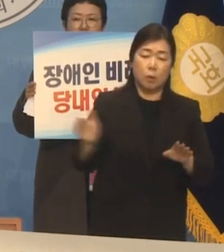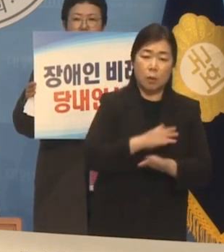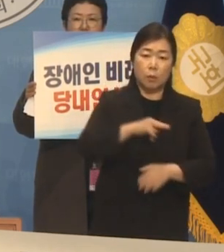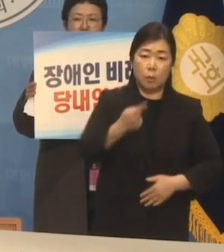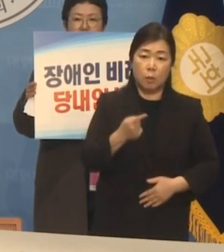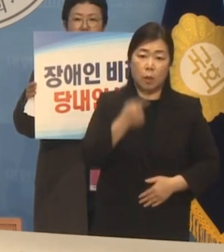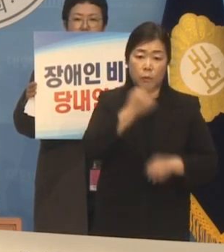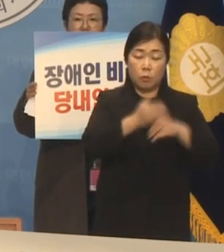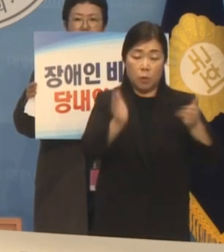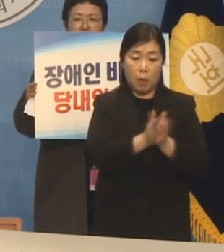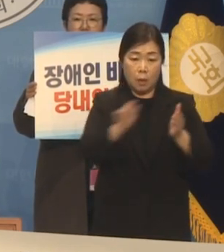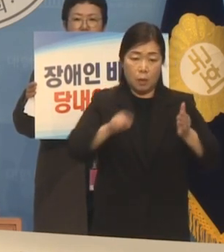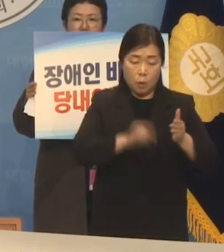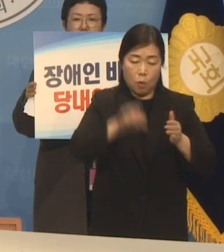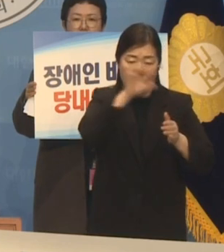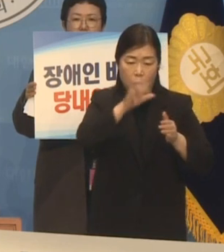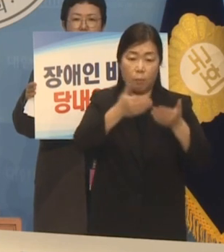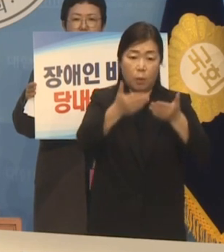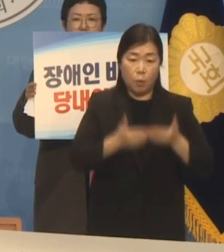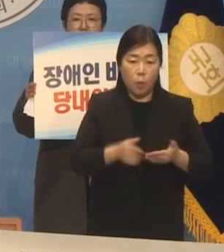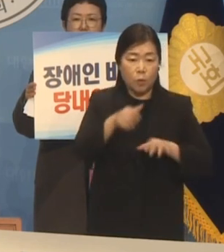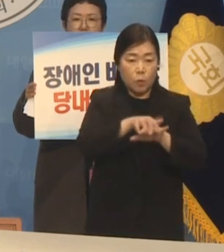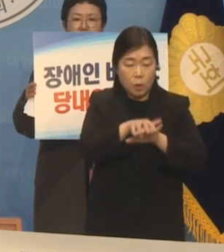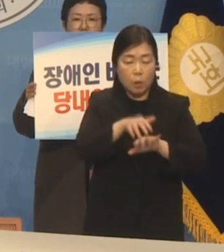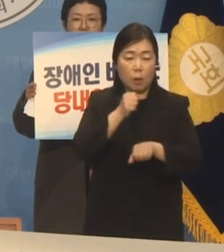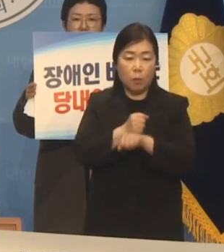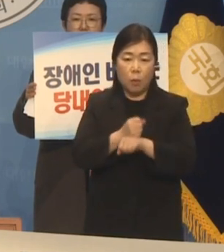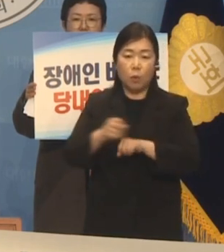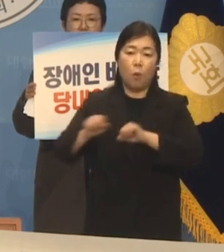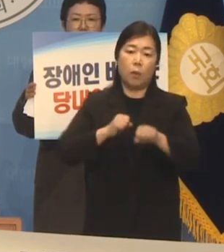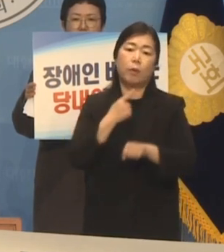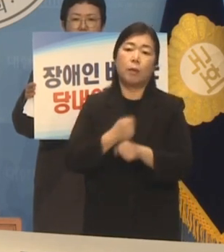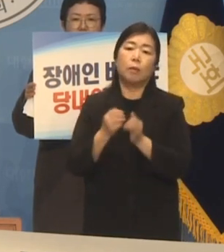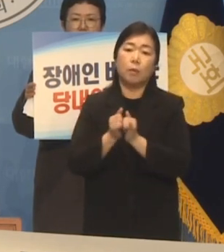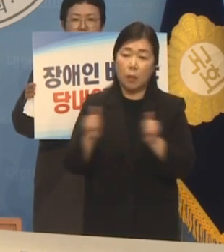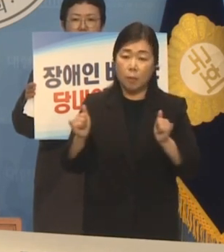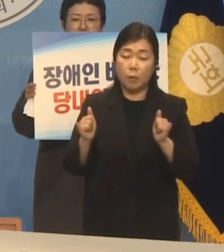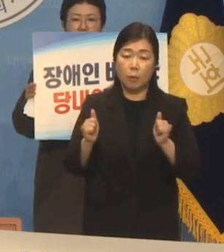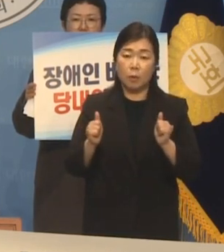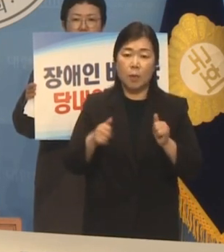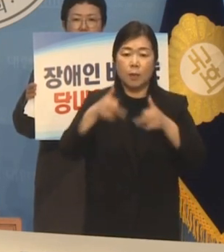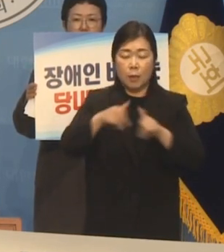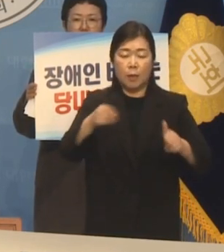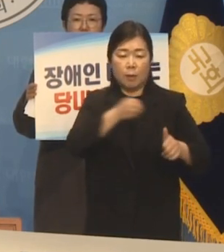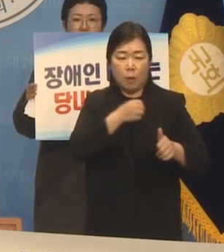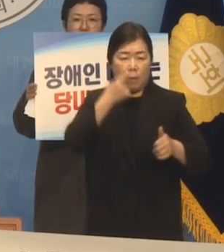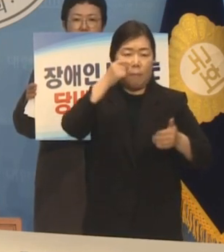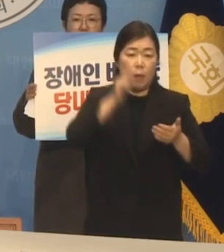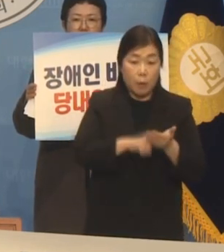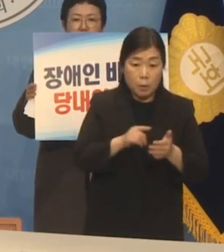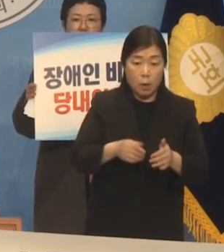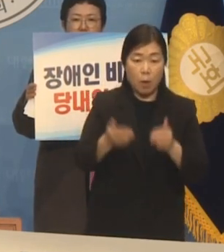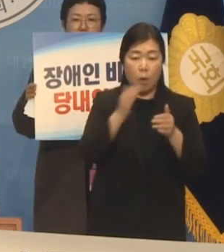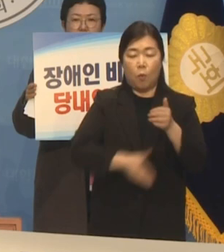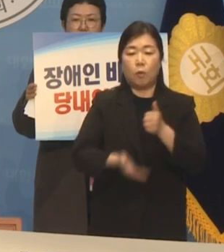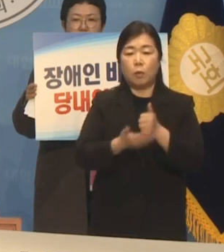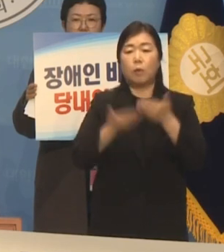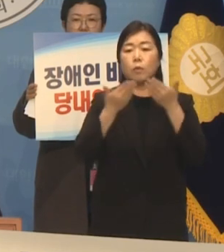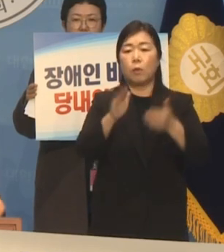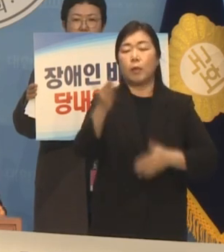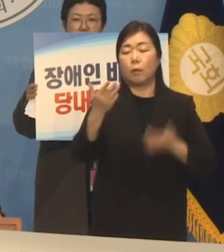민주당에서 훈련받고 조직하고 활동해 온 장애인 당원을 발굴하여 공천하여